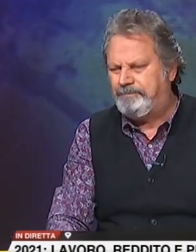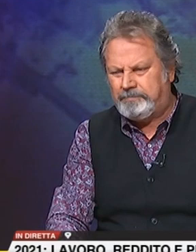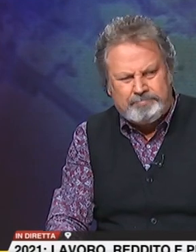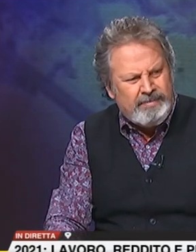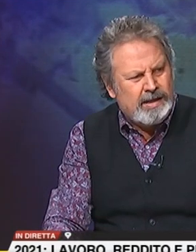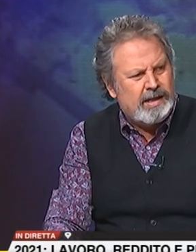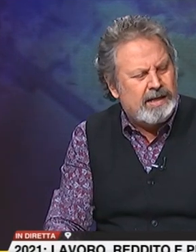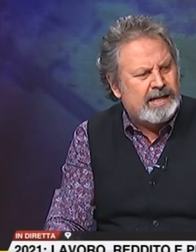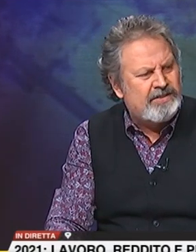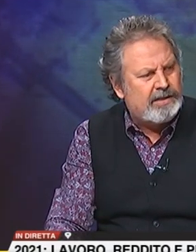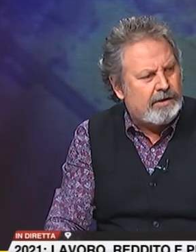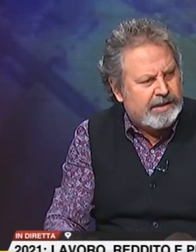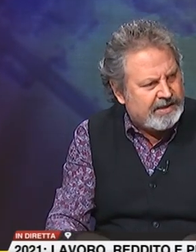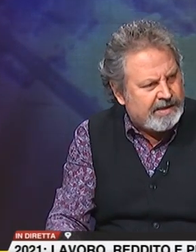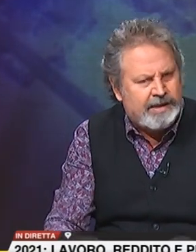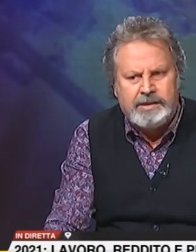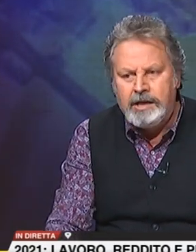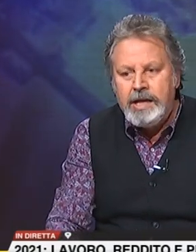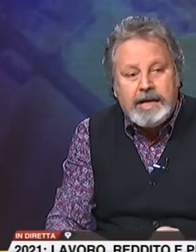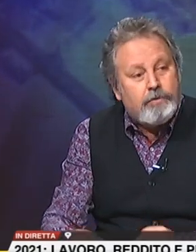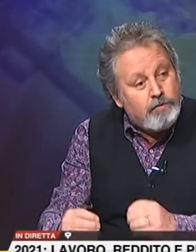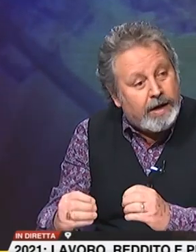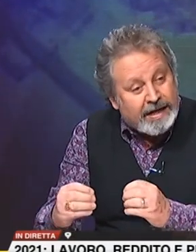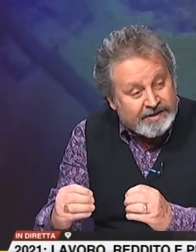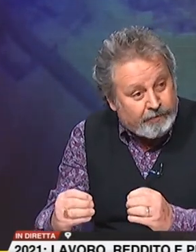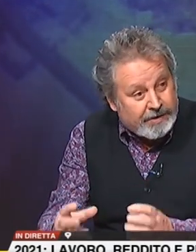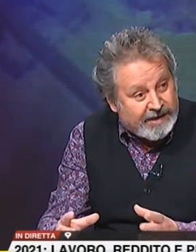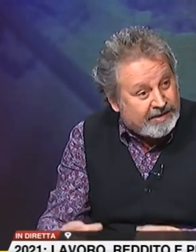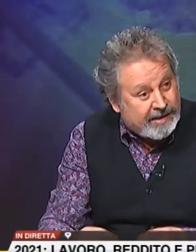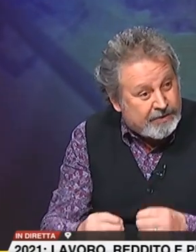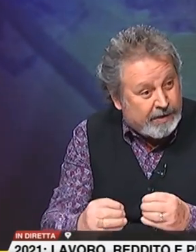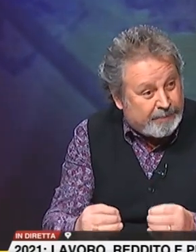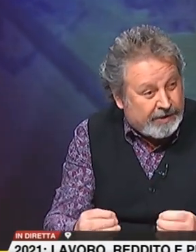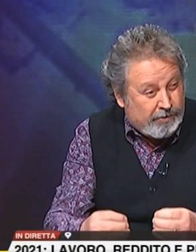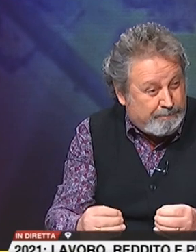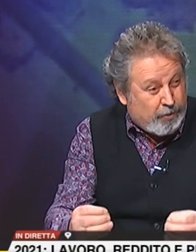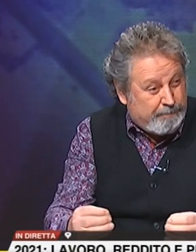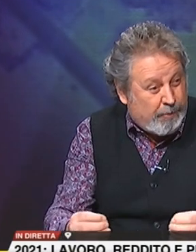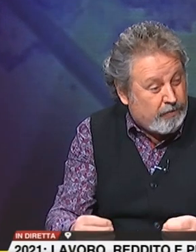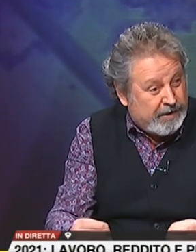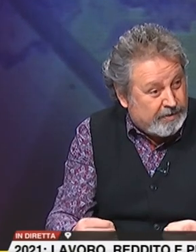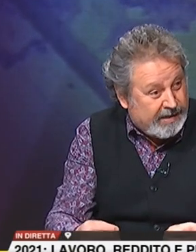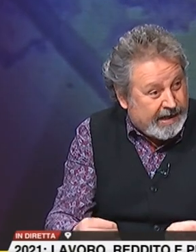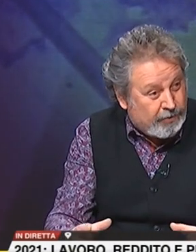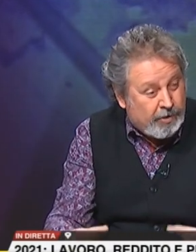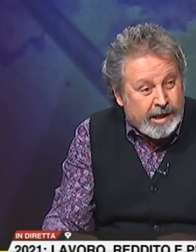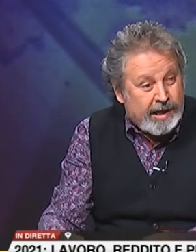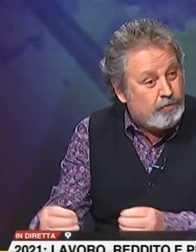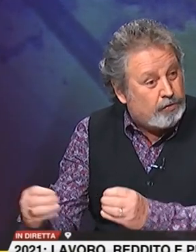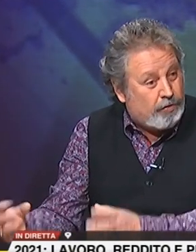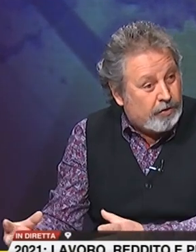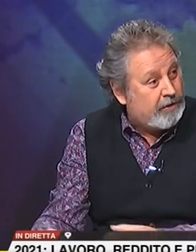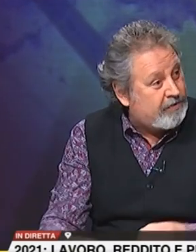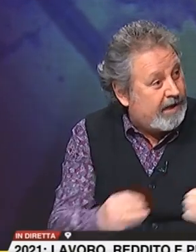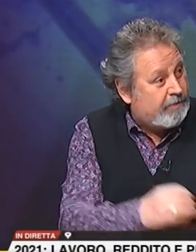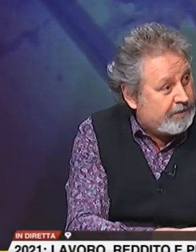sblocca i licenziamenti, certo, che comunque anche se sono in cassa integrazione prendono poco meno di 1000 euro e il